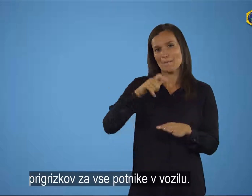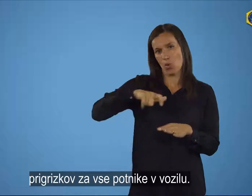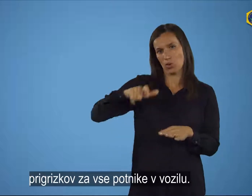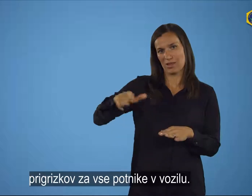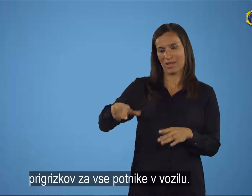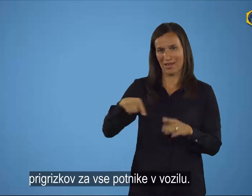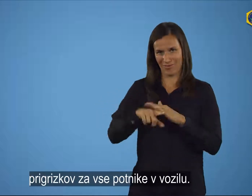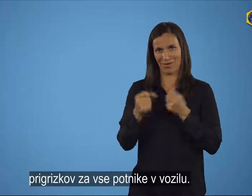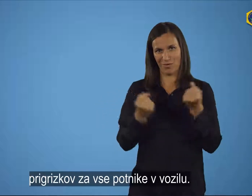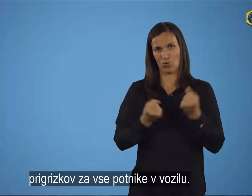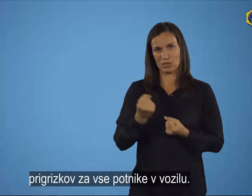vozilu.